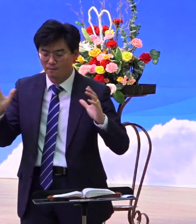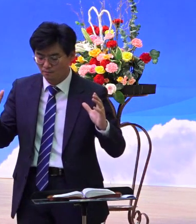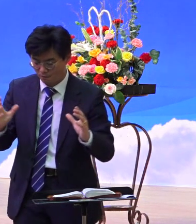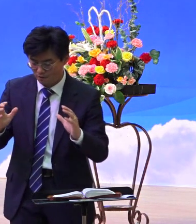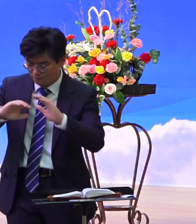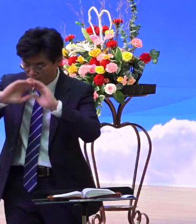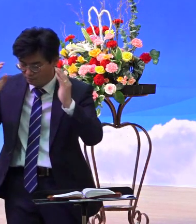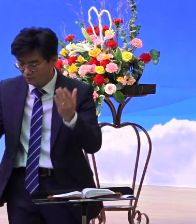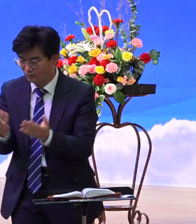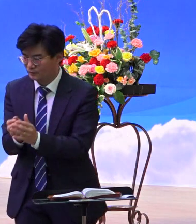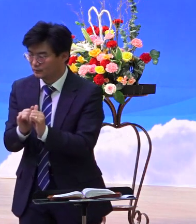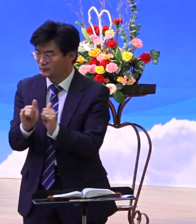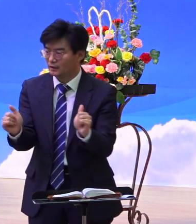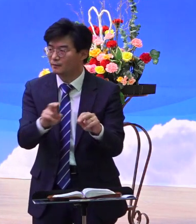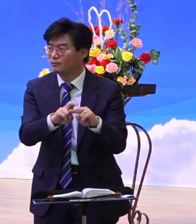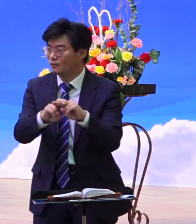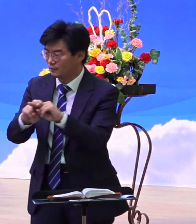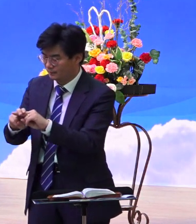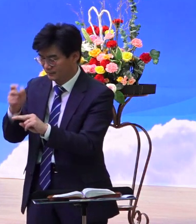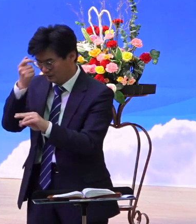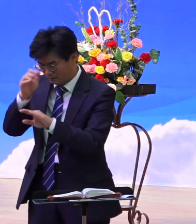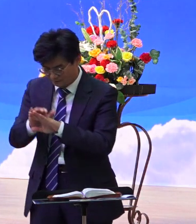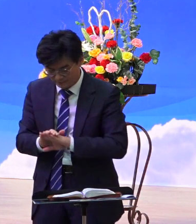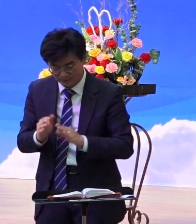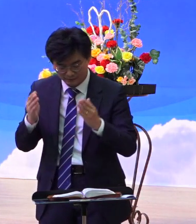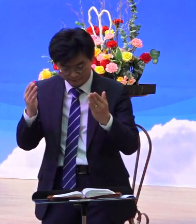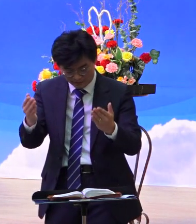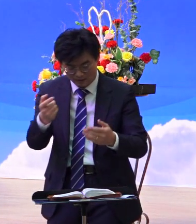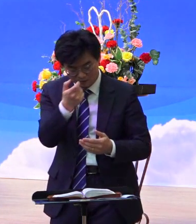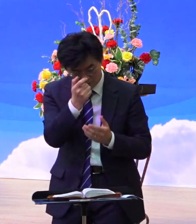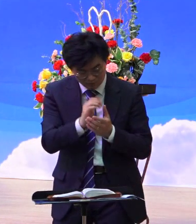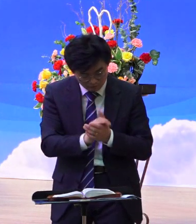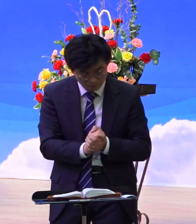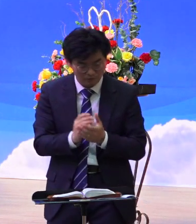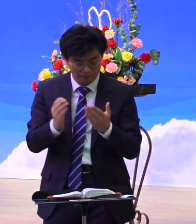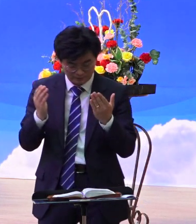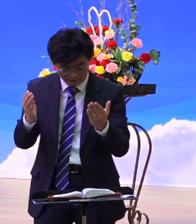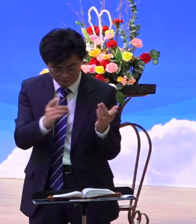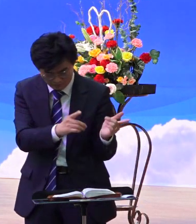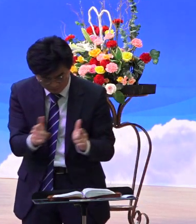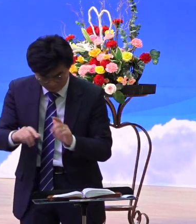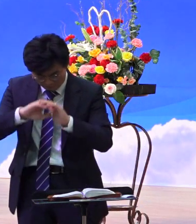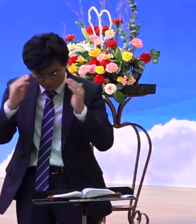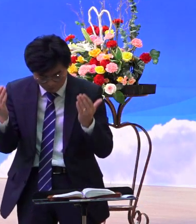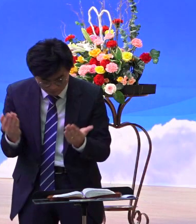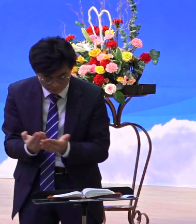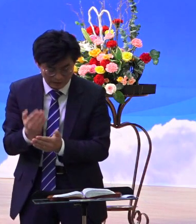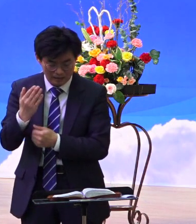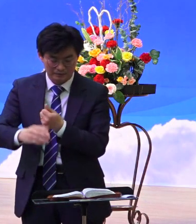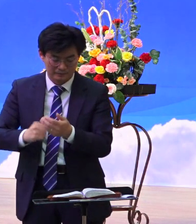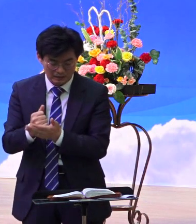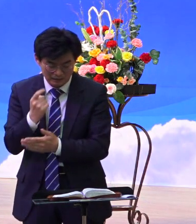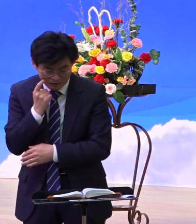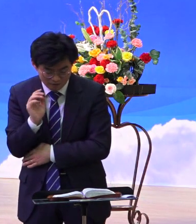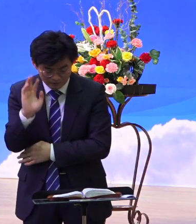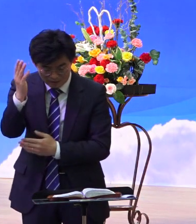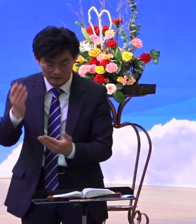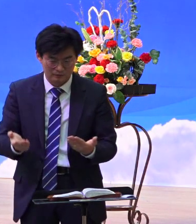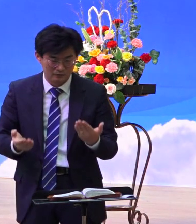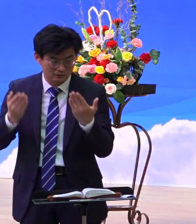드립니다. 기도하고 준비한 모든 것이 하나님께 영광이 되기 원합니다. 이 예배를